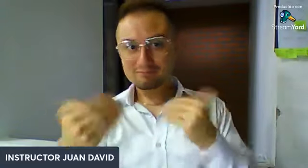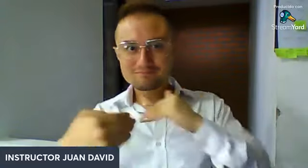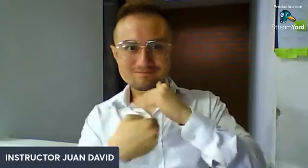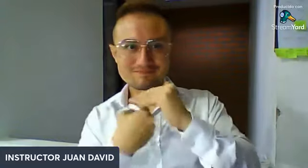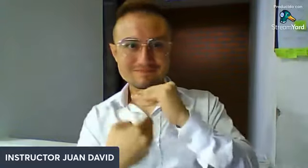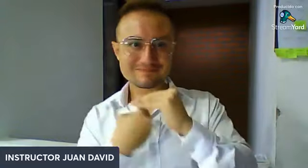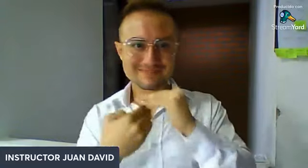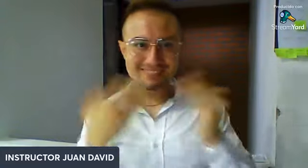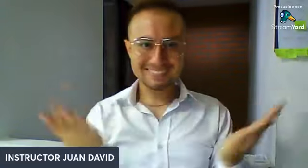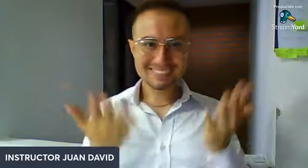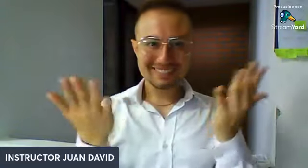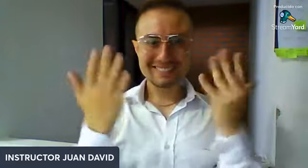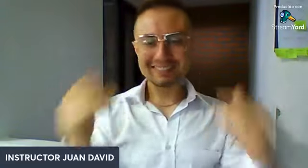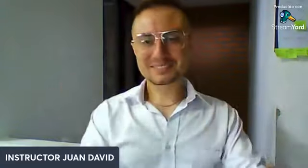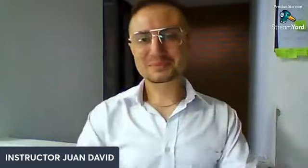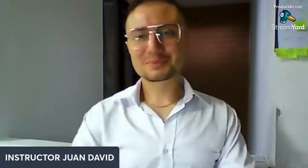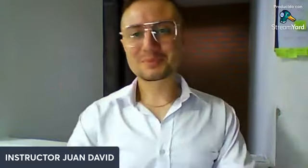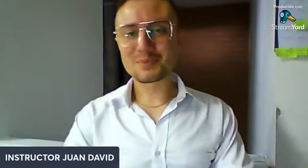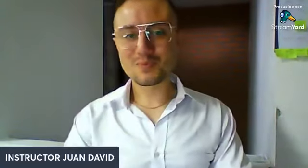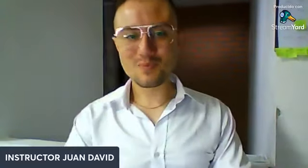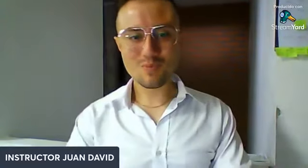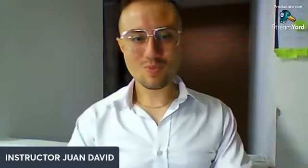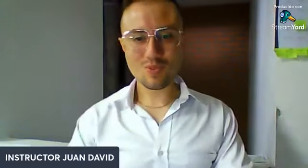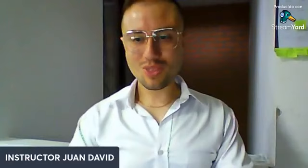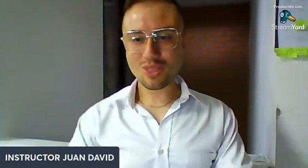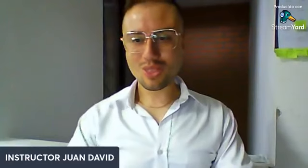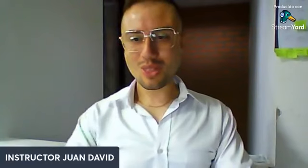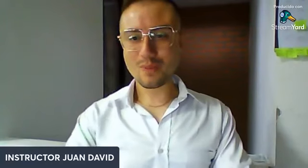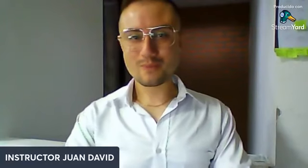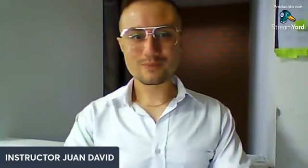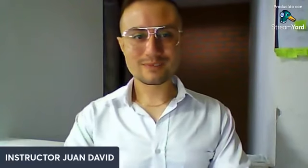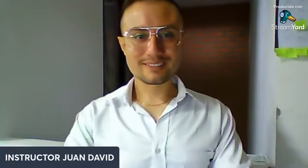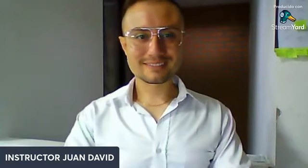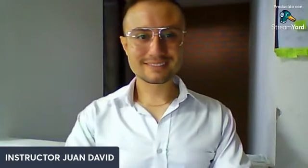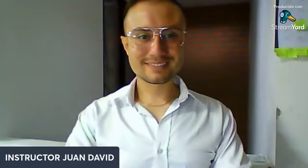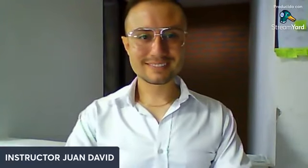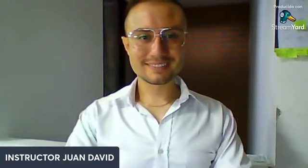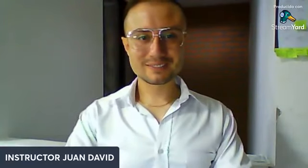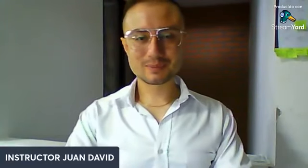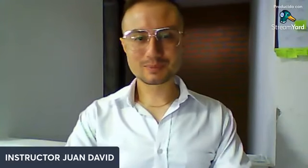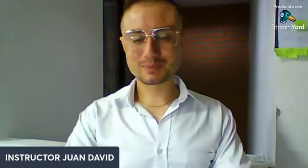de la Casa Museo Guillermo León Valencia. Vamos a esperar a que ingresen más personas.